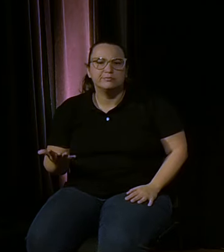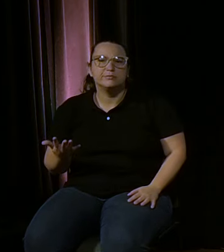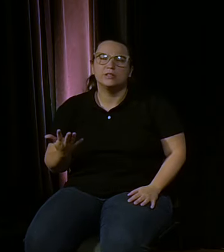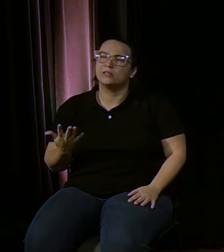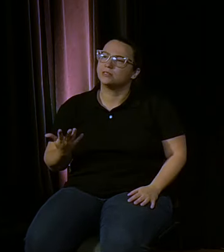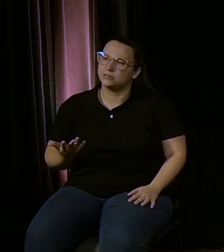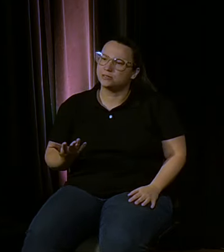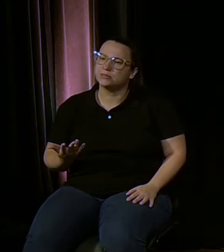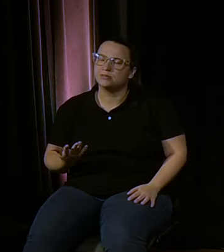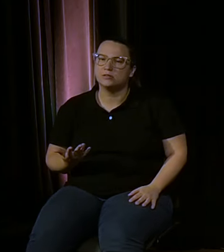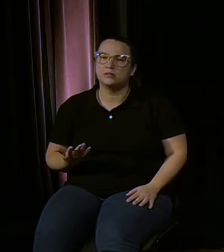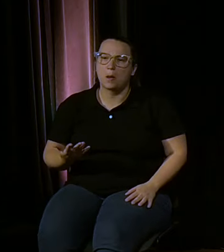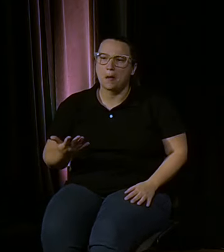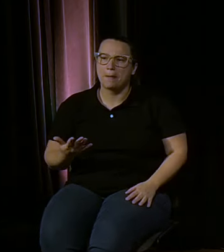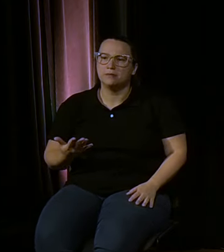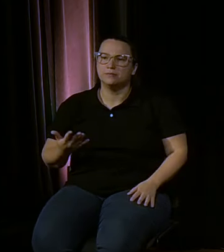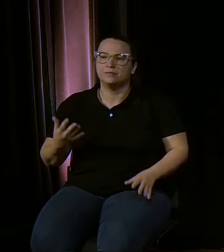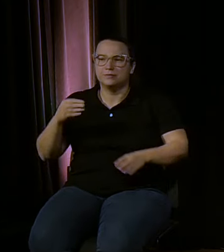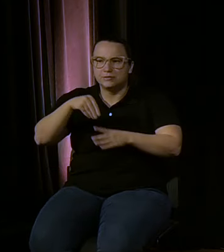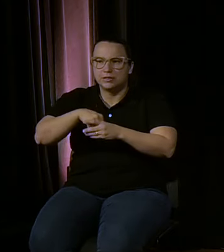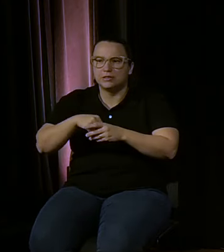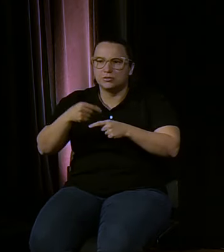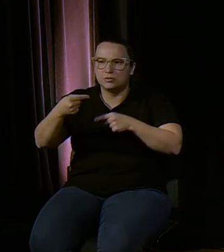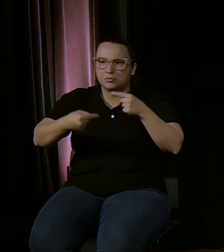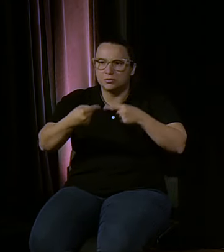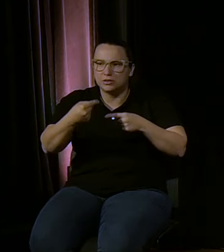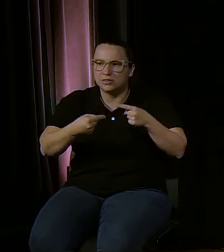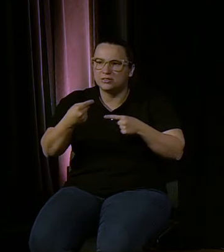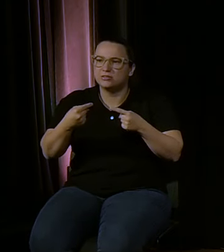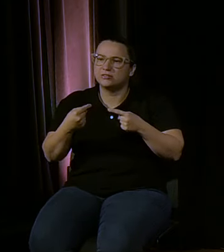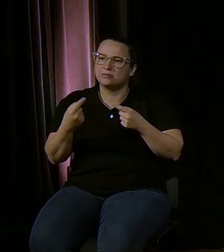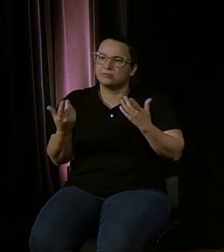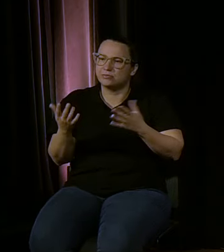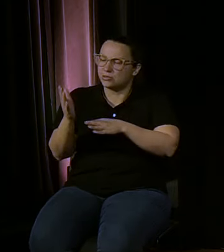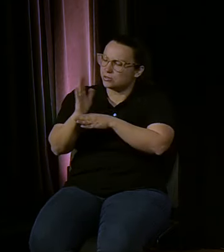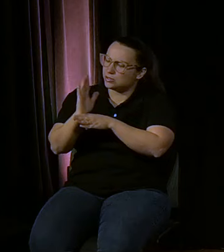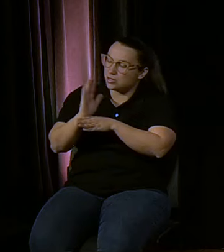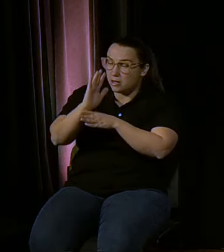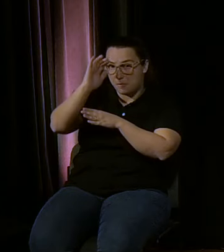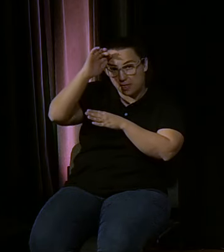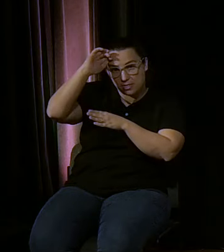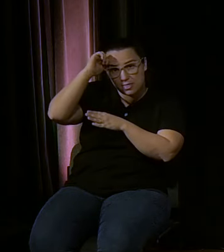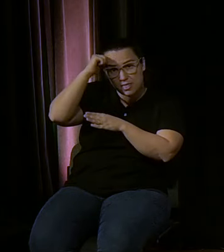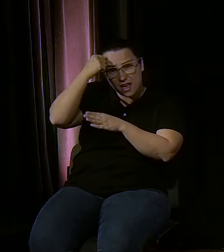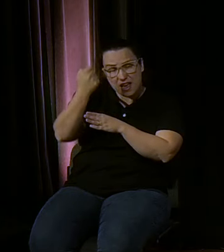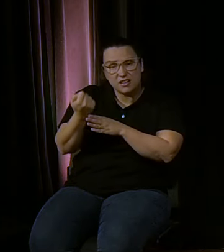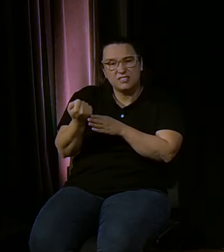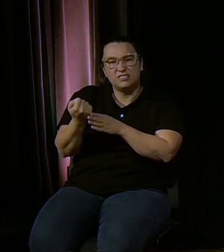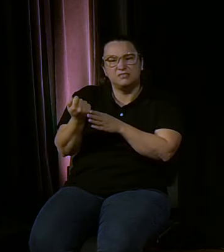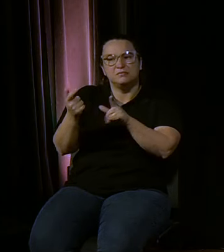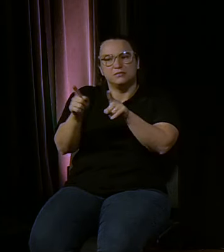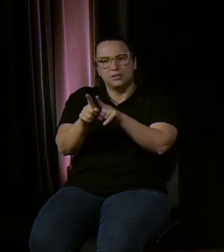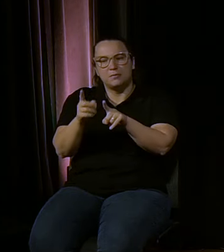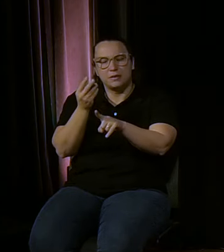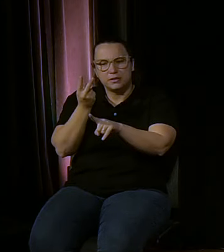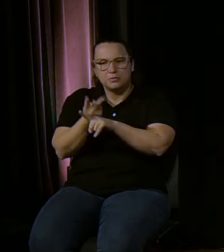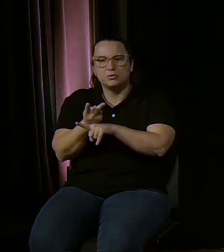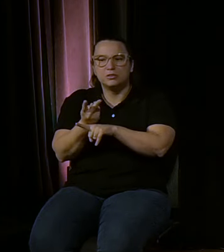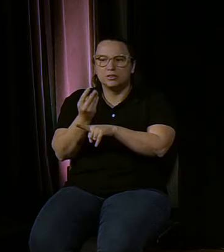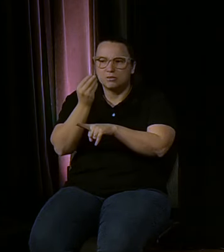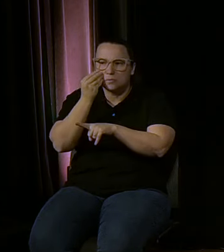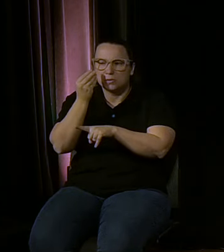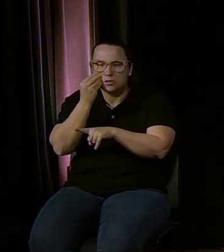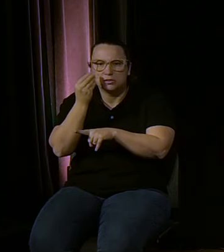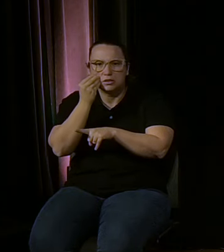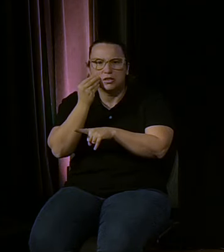dentro dessa conjunção política mesmo, né, de um cinema negro que também está buscando essa imagem, mas